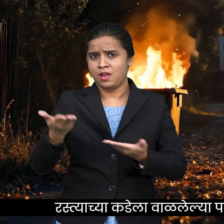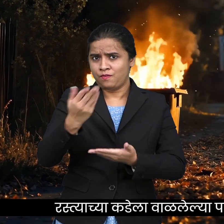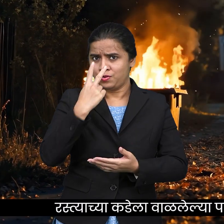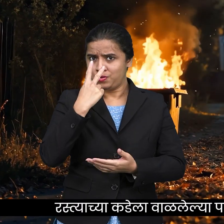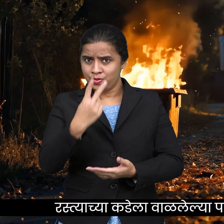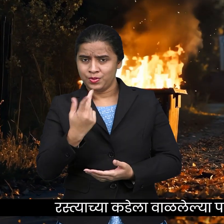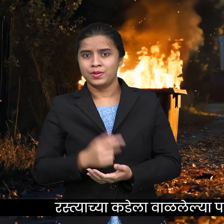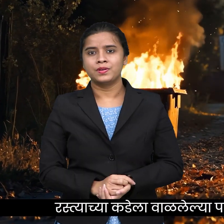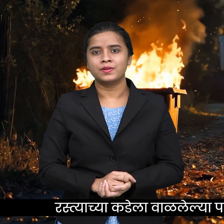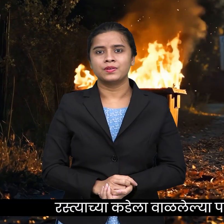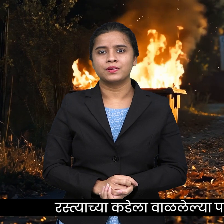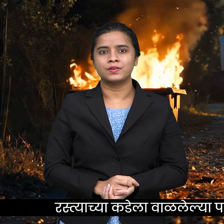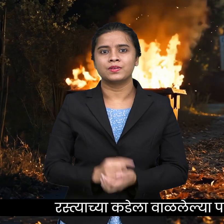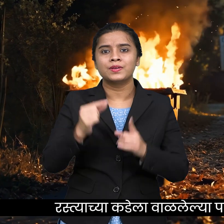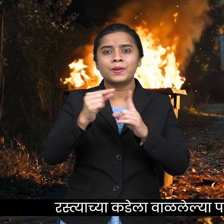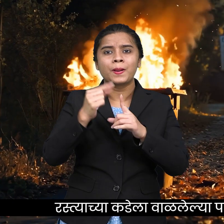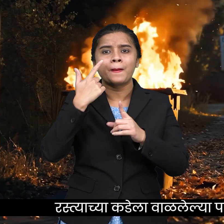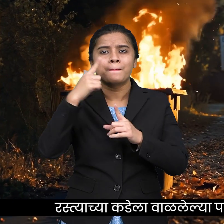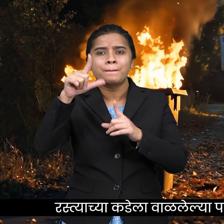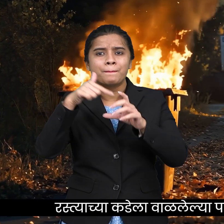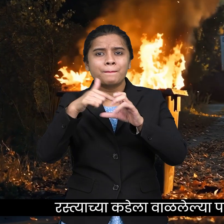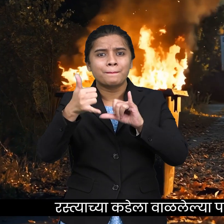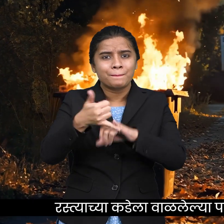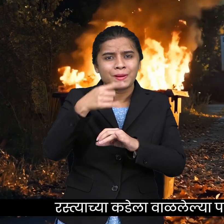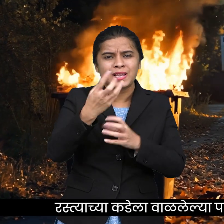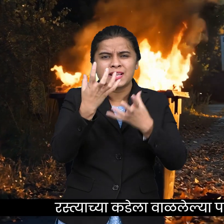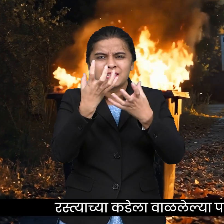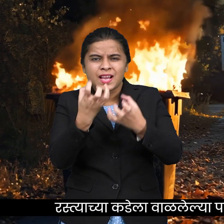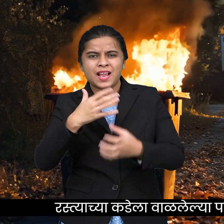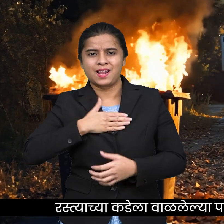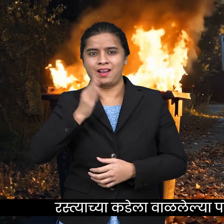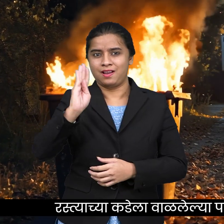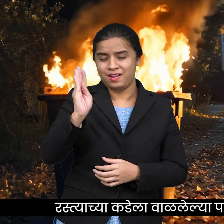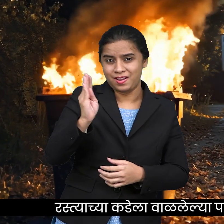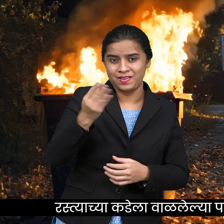रस्त्याच्या कडेला वाळलेल्या पानांचे ढिगारे जळताना तुम्हाला दिसले आहे का?